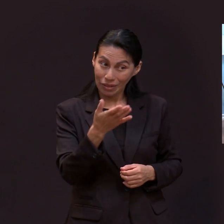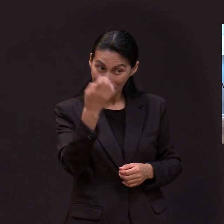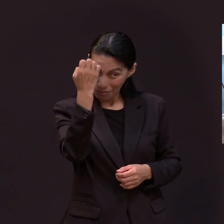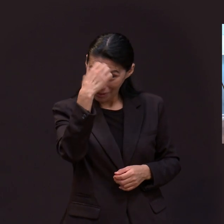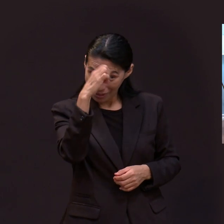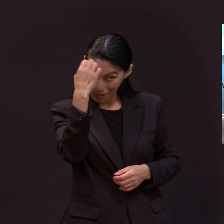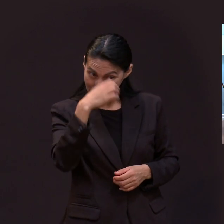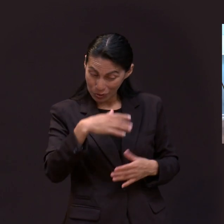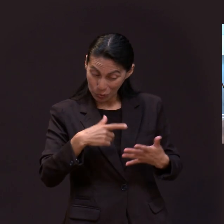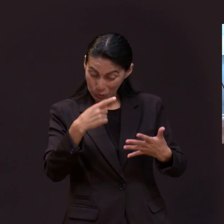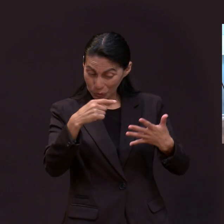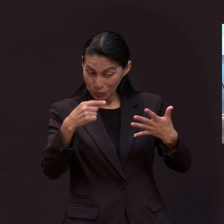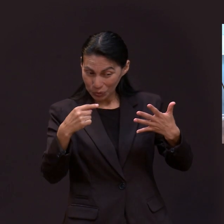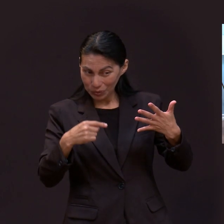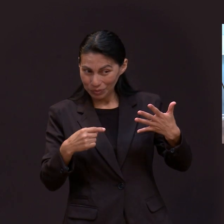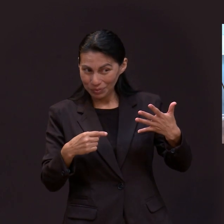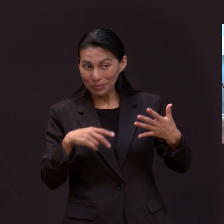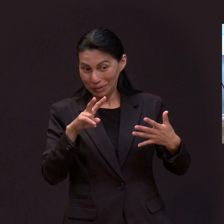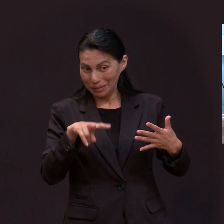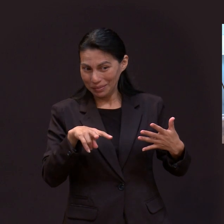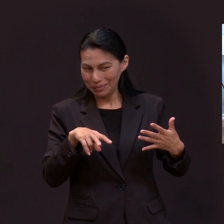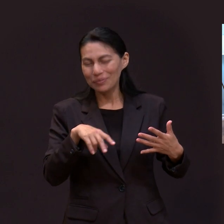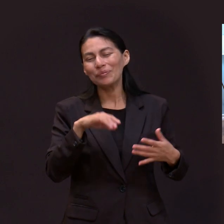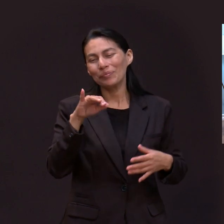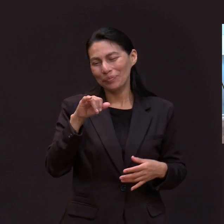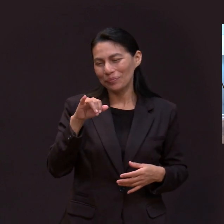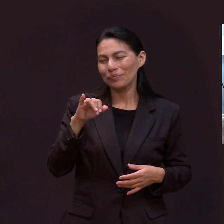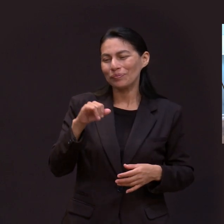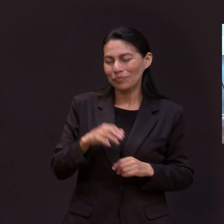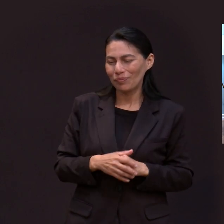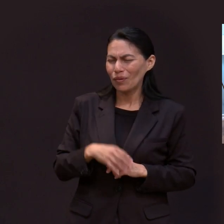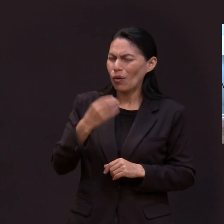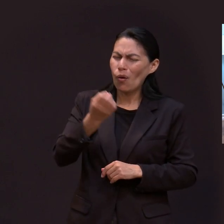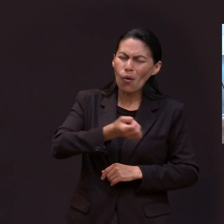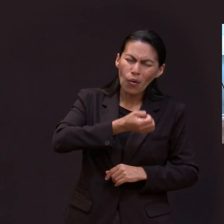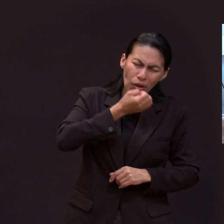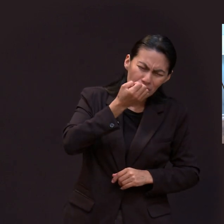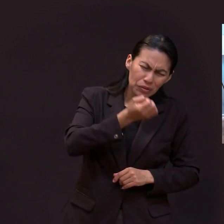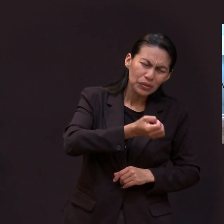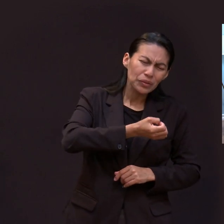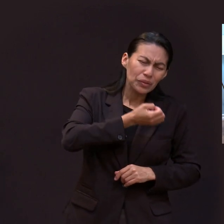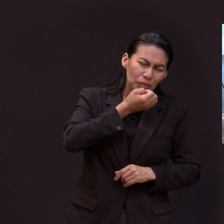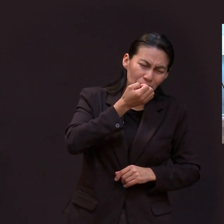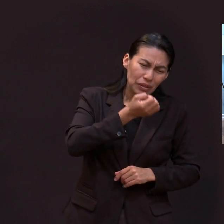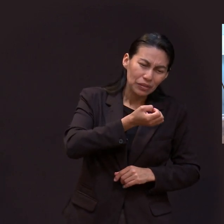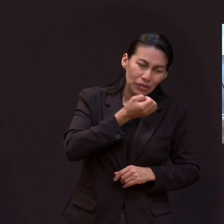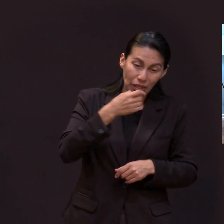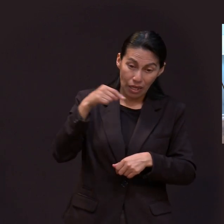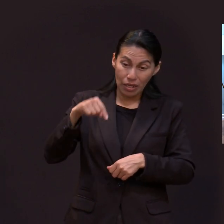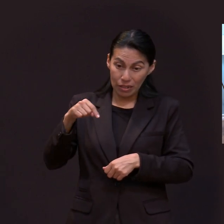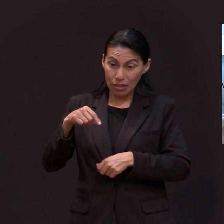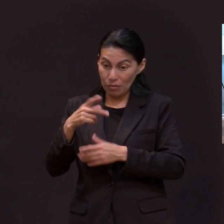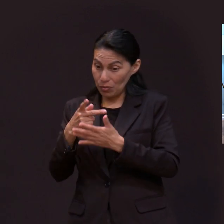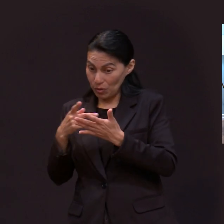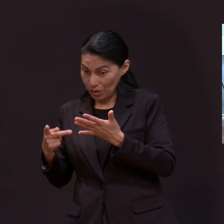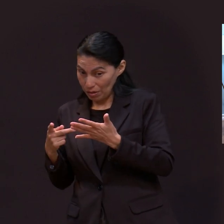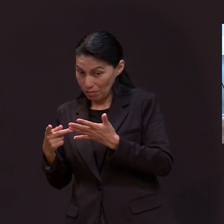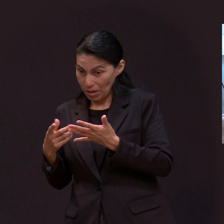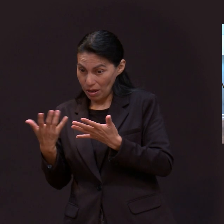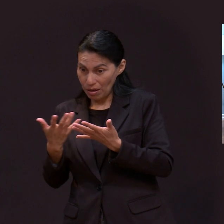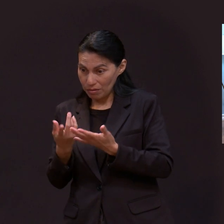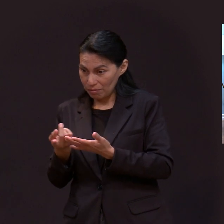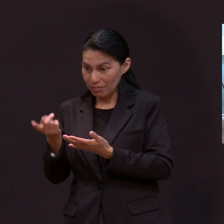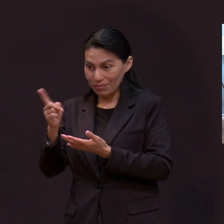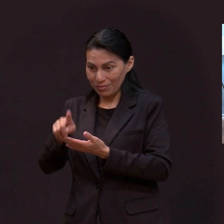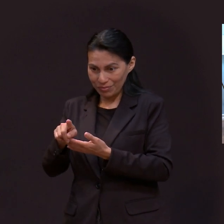ustedes deben tener muchísimas experiencias verdad de tantas oraciones que en este programa